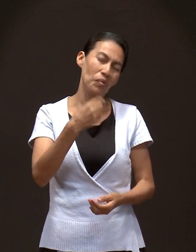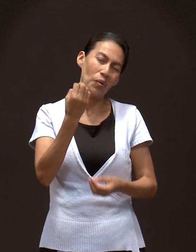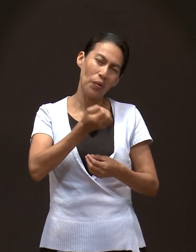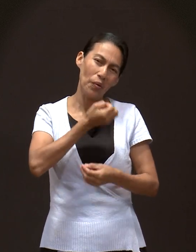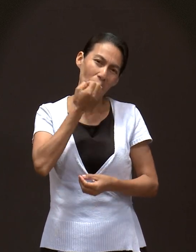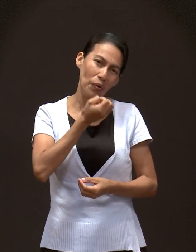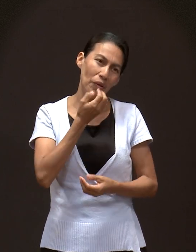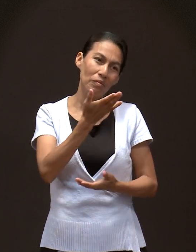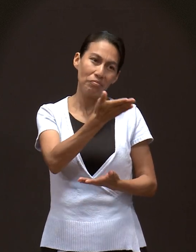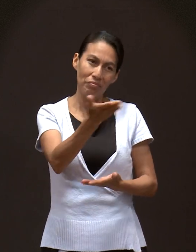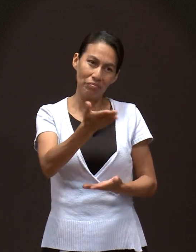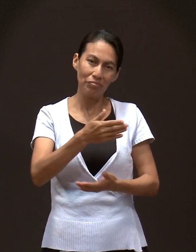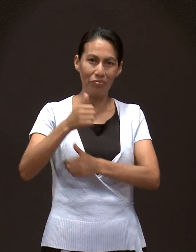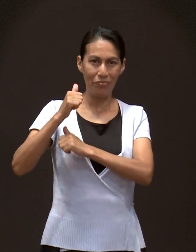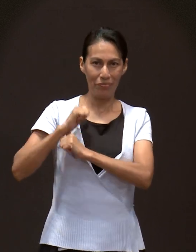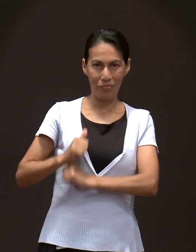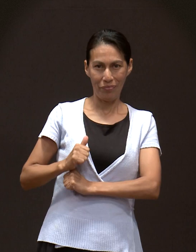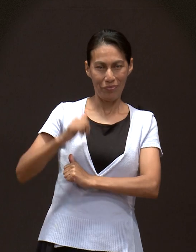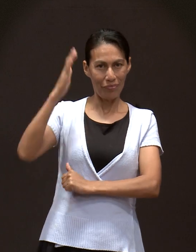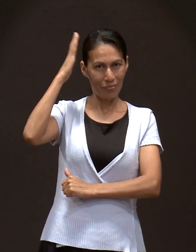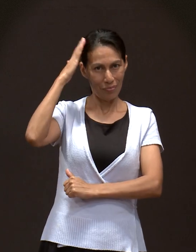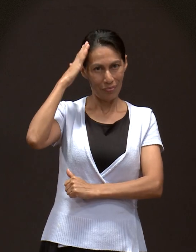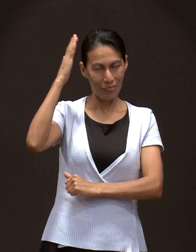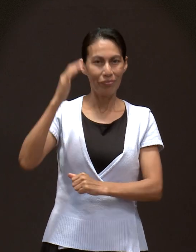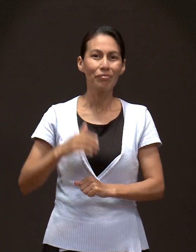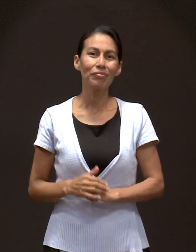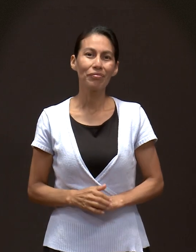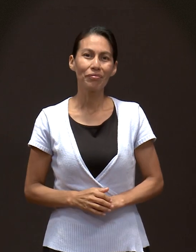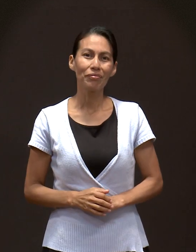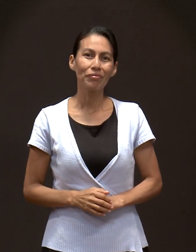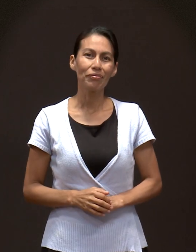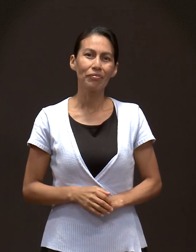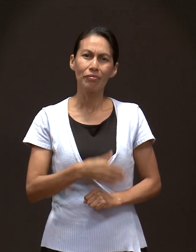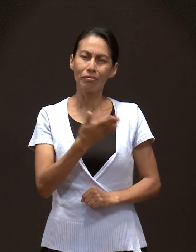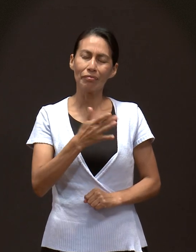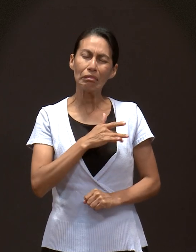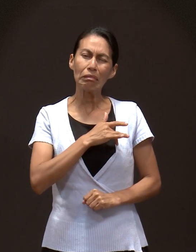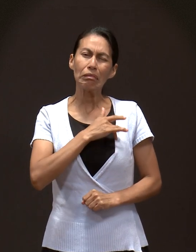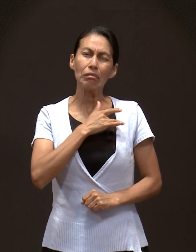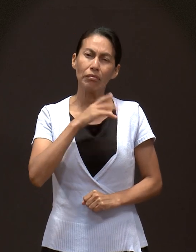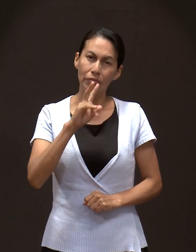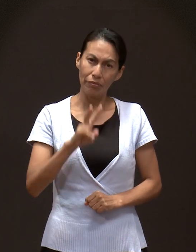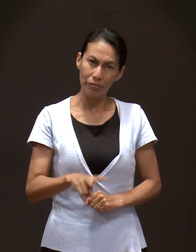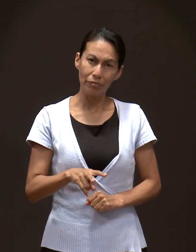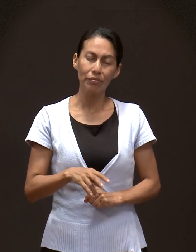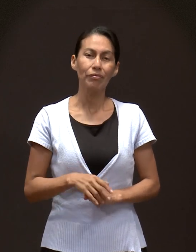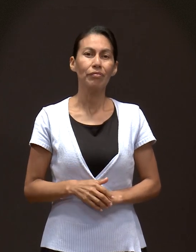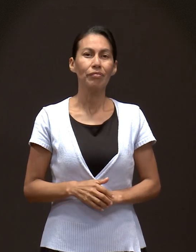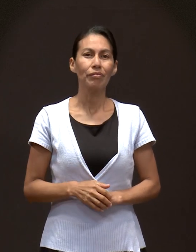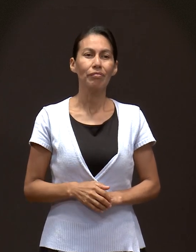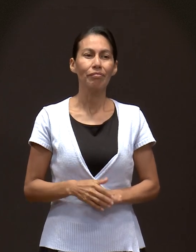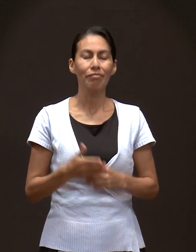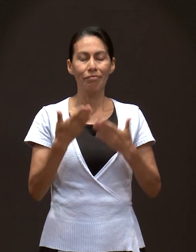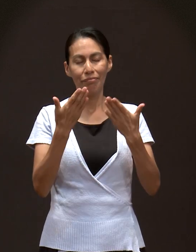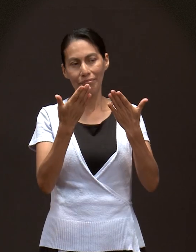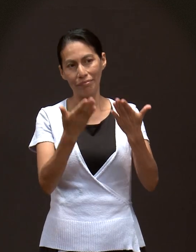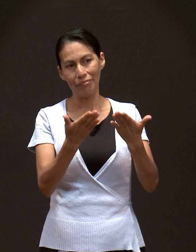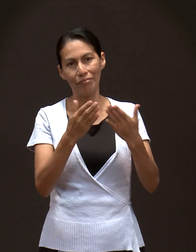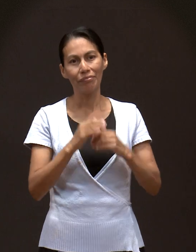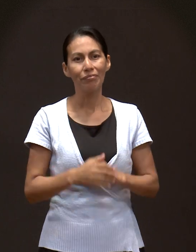a este bando precioso de oración dirigido por estos jóvenes tan fervorosos, tan sinceros,